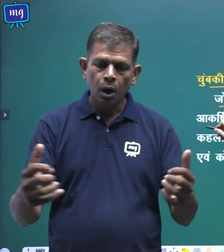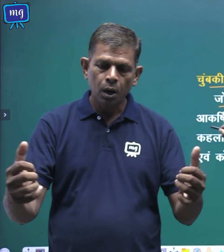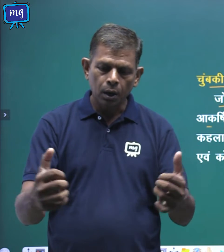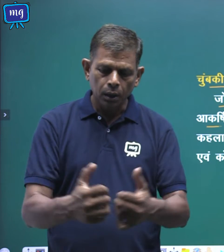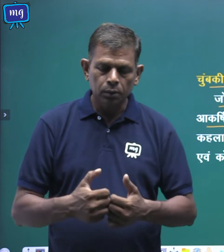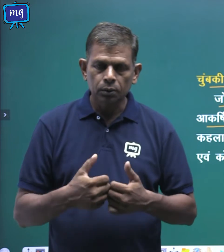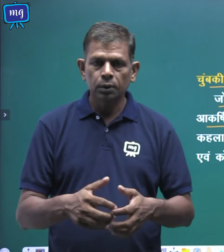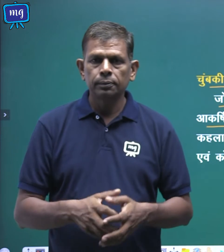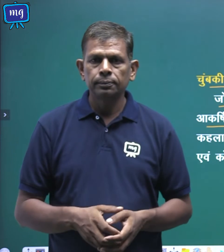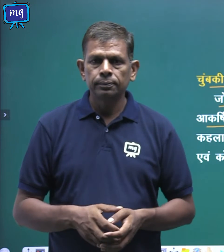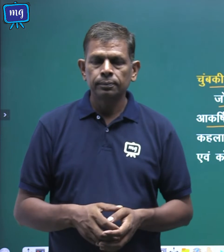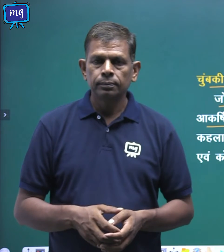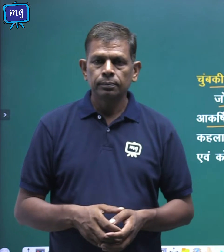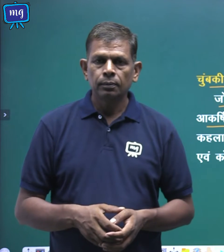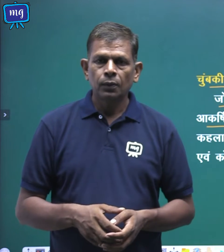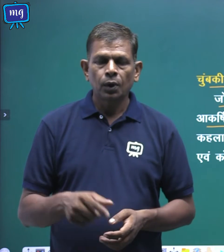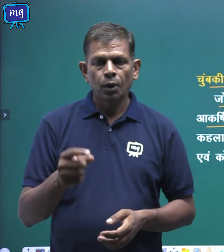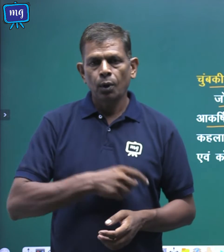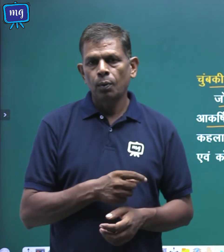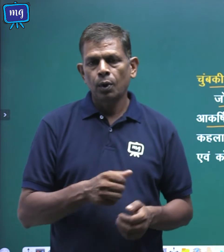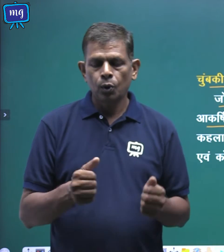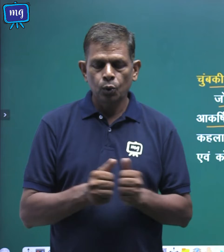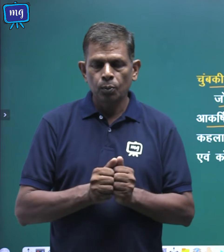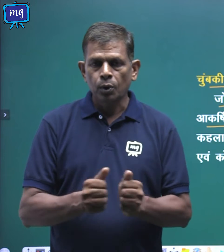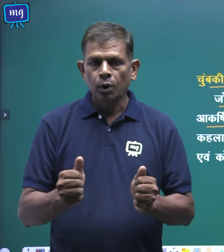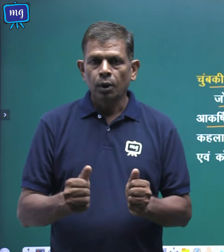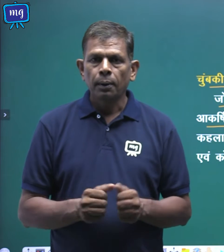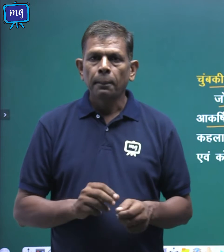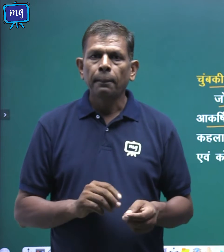आकर्षित होते हैं वे चुंबकीय पदार्थ